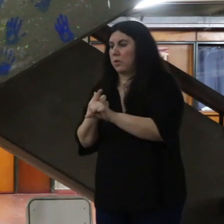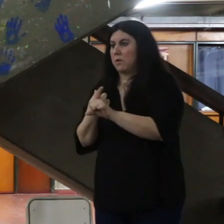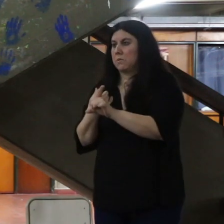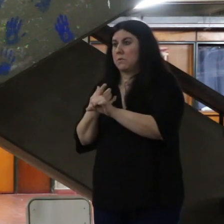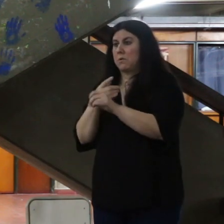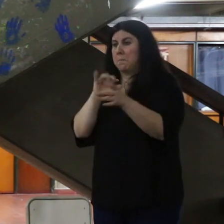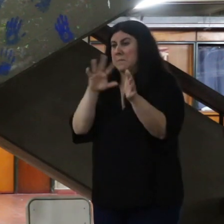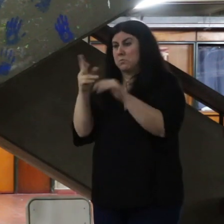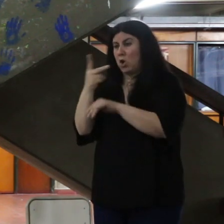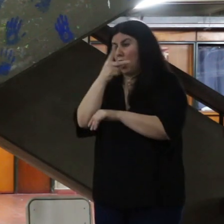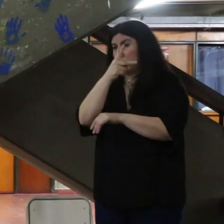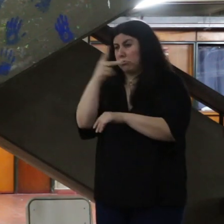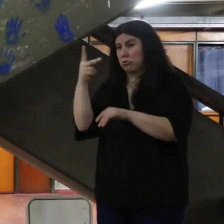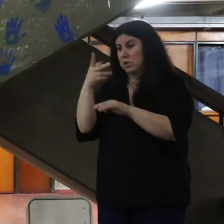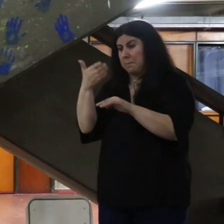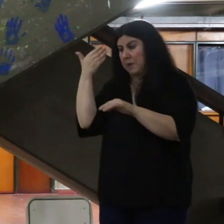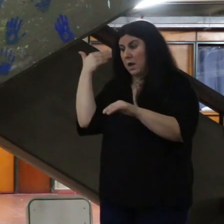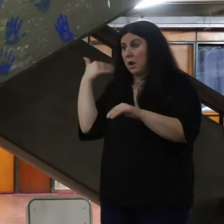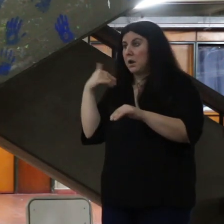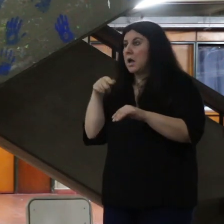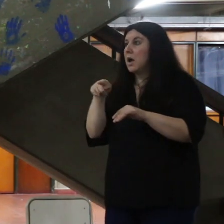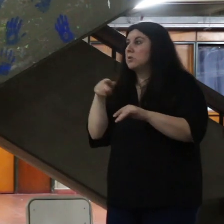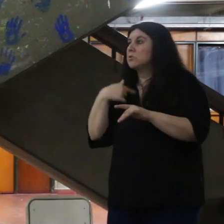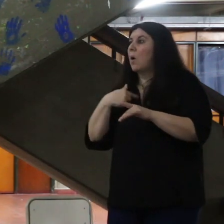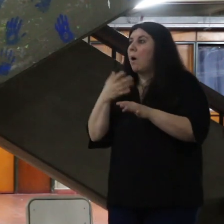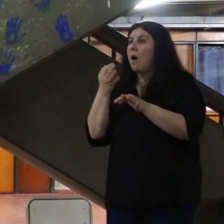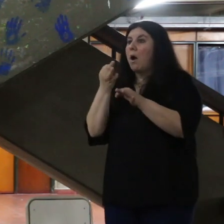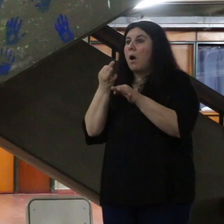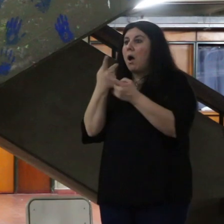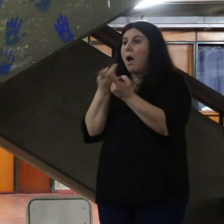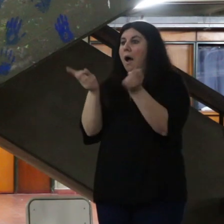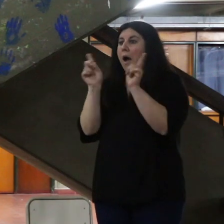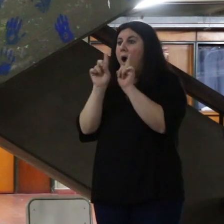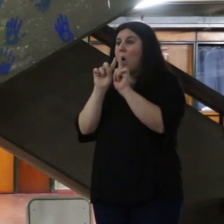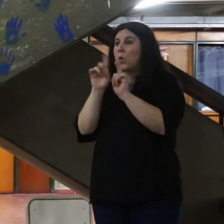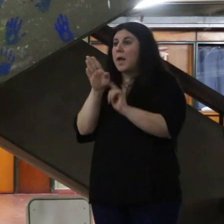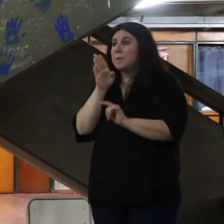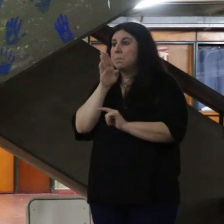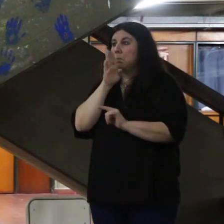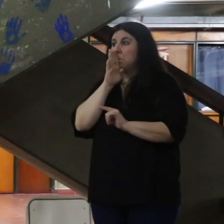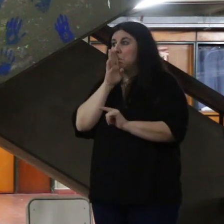Hace dos semanas que estamos con aulas en silencio, que los pibes no hablan.